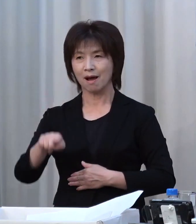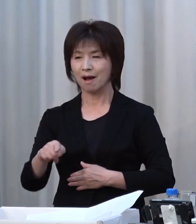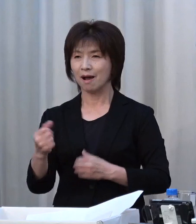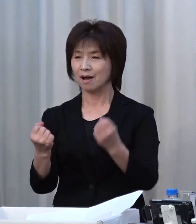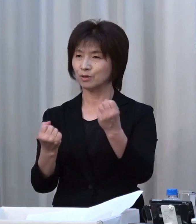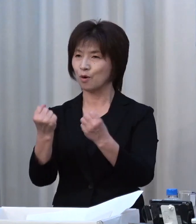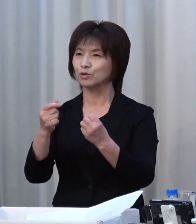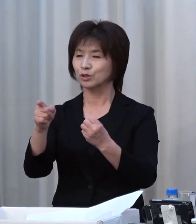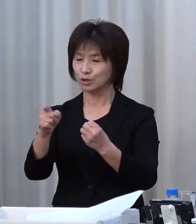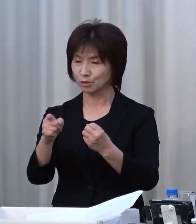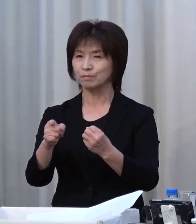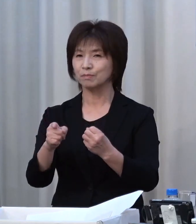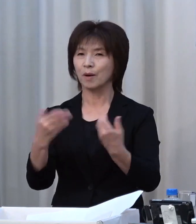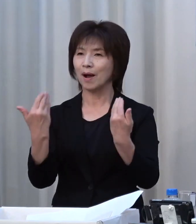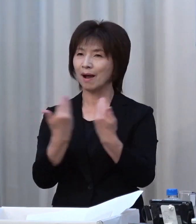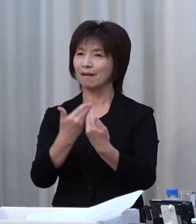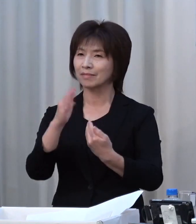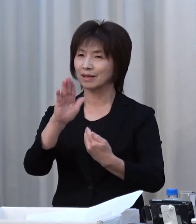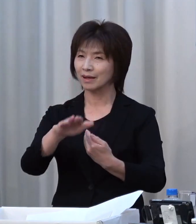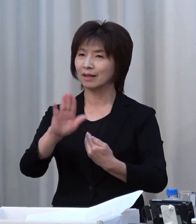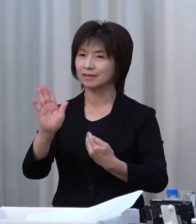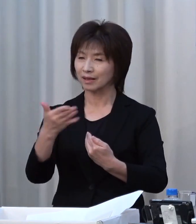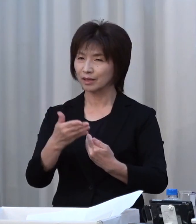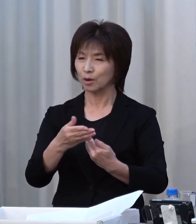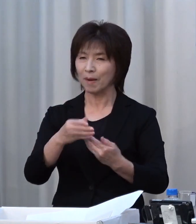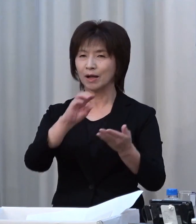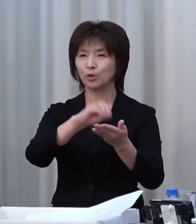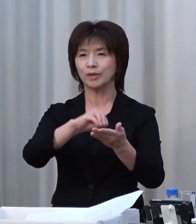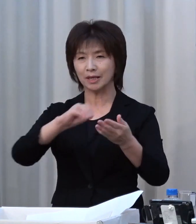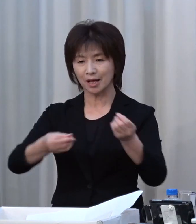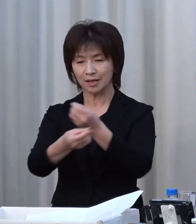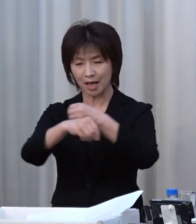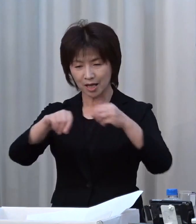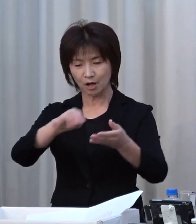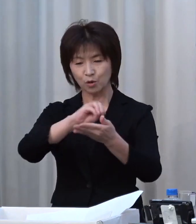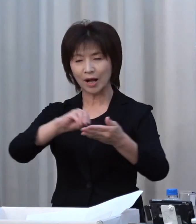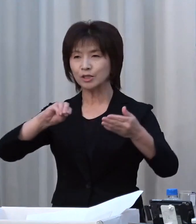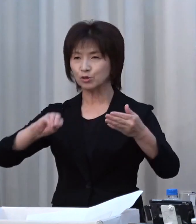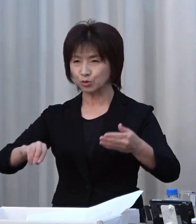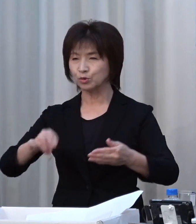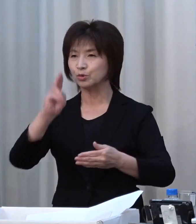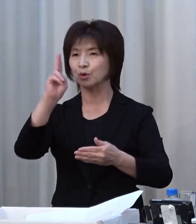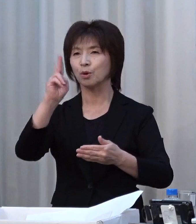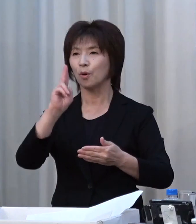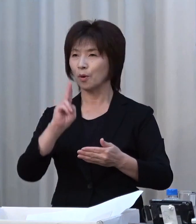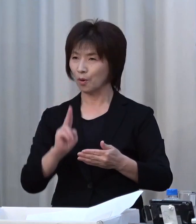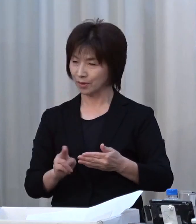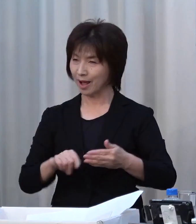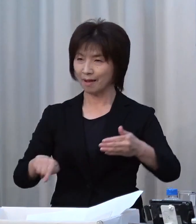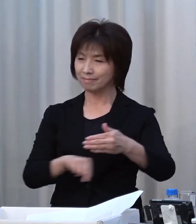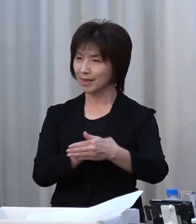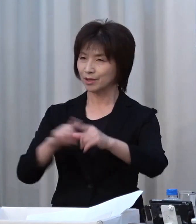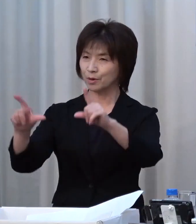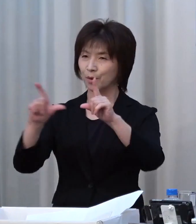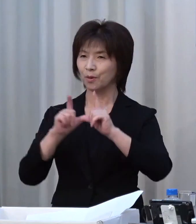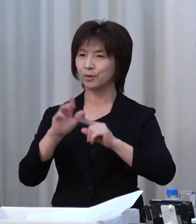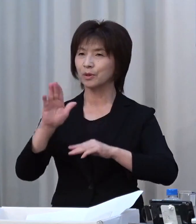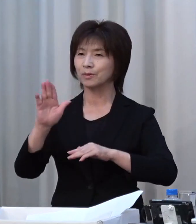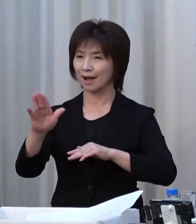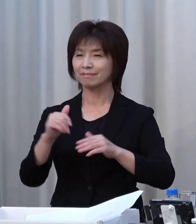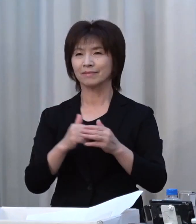対があったということで、事実上取り下げると、契約を解除するという内容の報道が出てますけ